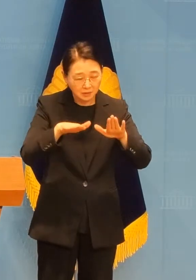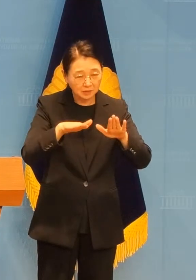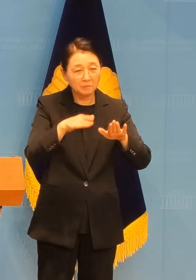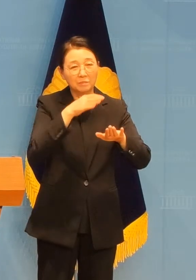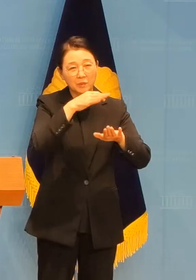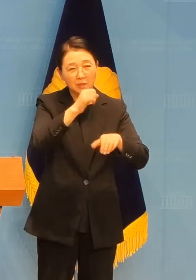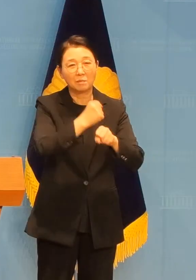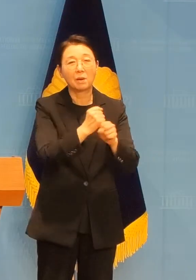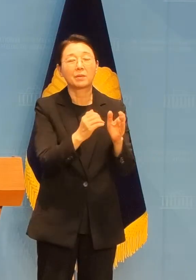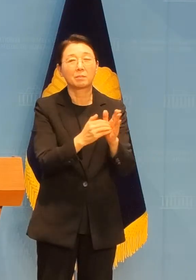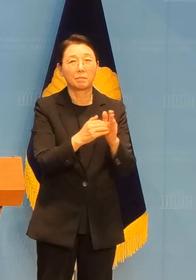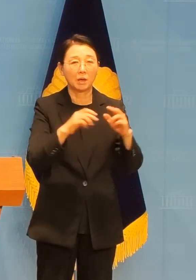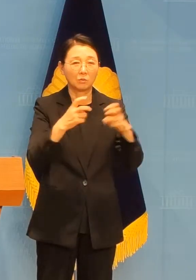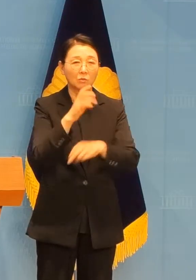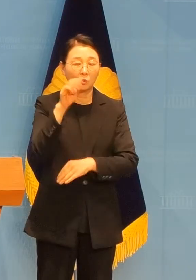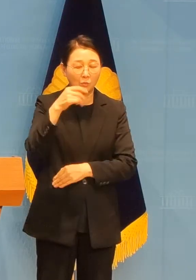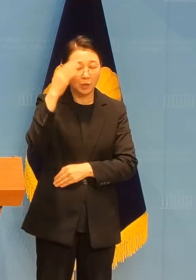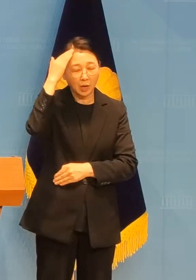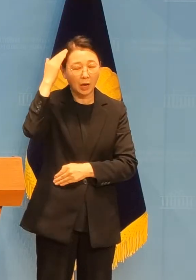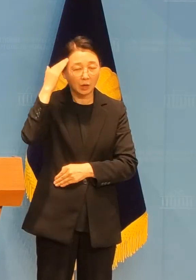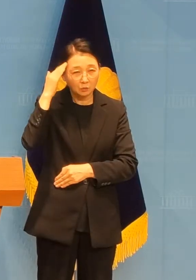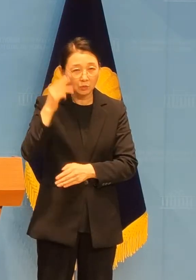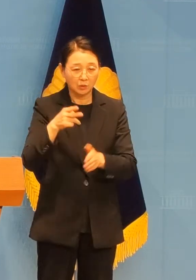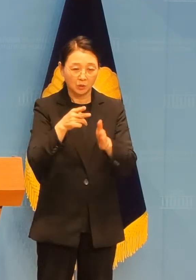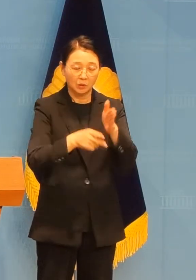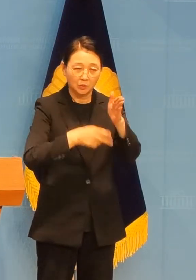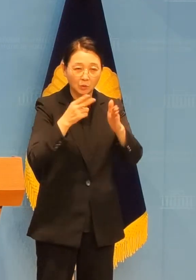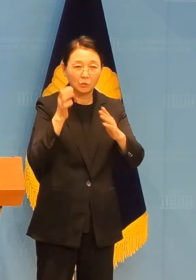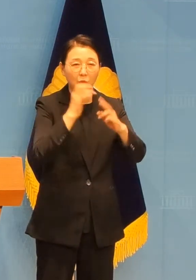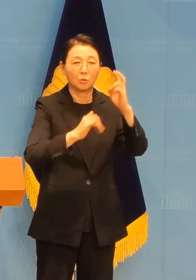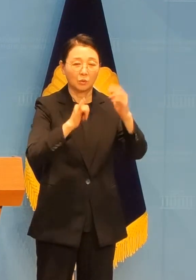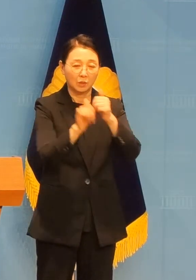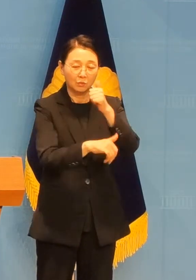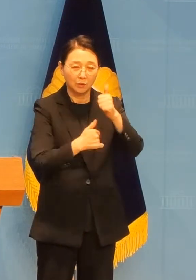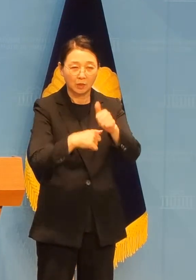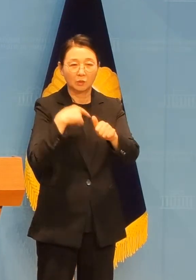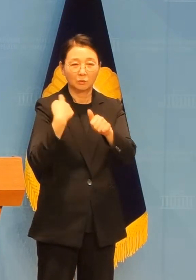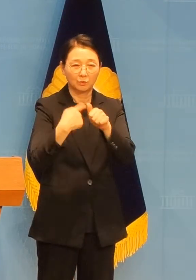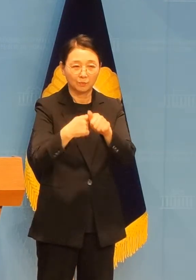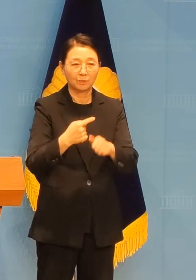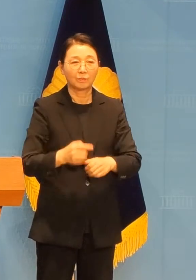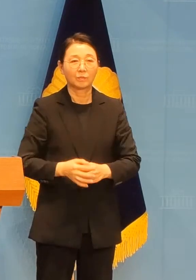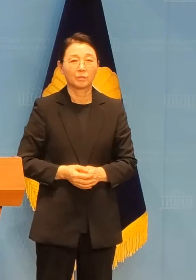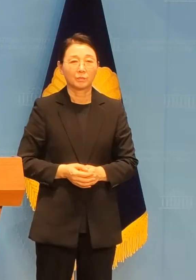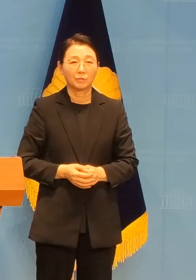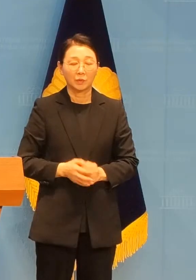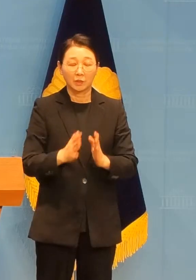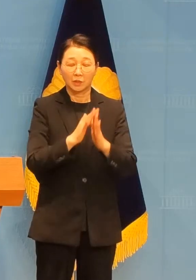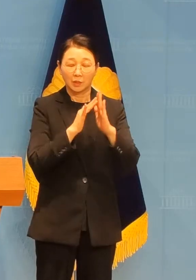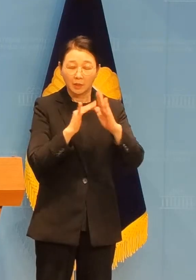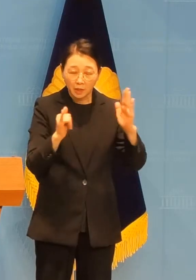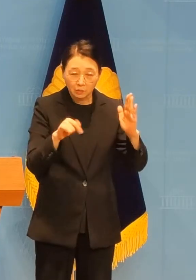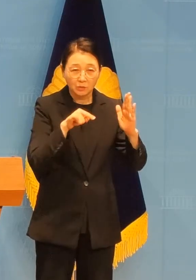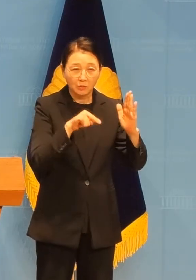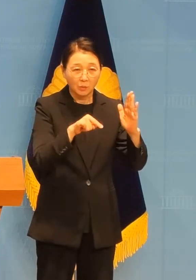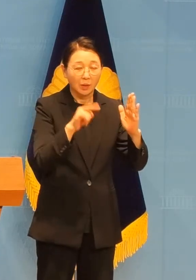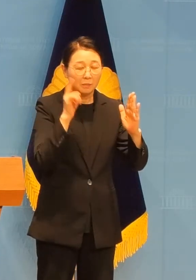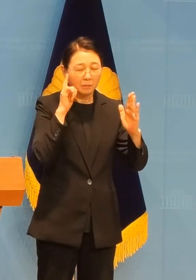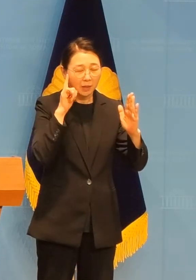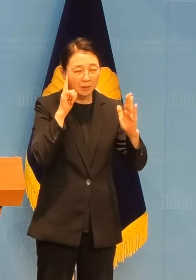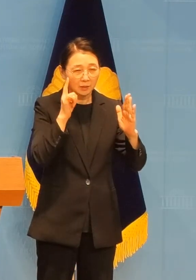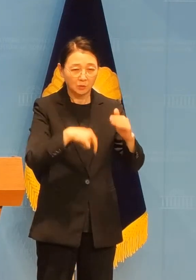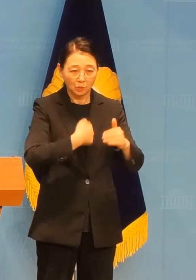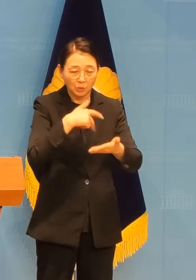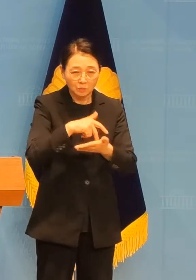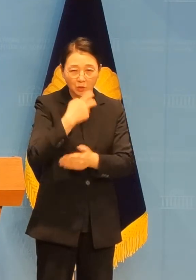인정한 국토부와 항공철도조사위원회를 규탄합니다. 유족들이 항철위의 독립적인 조사를